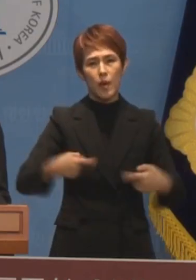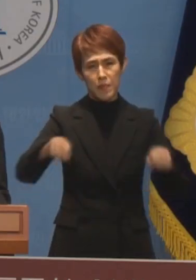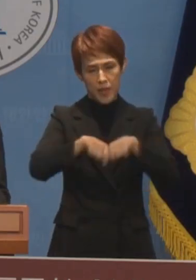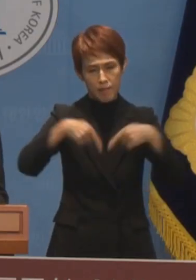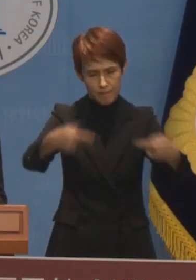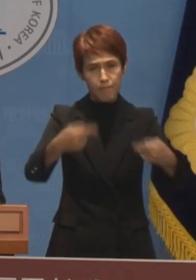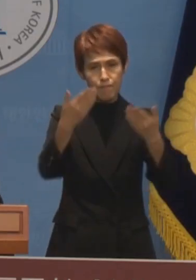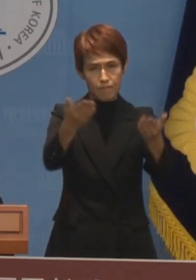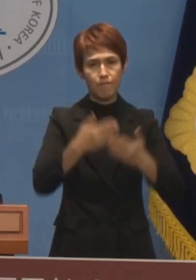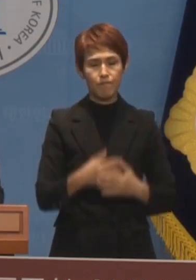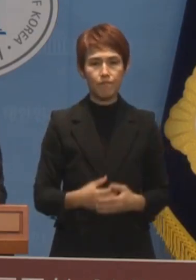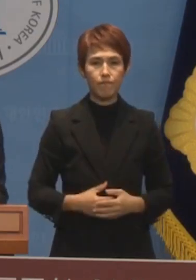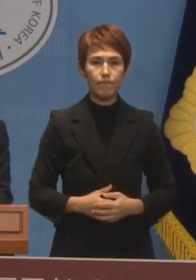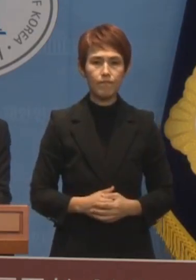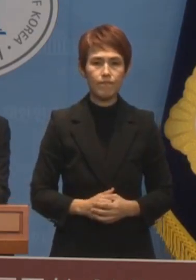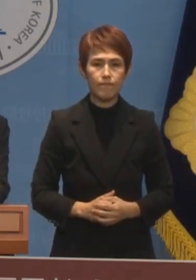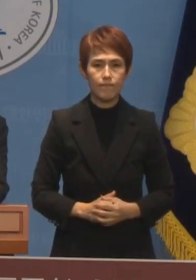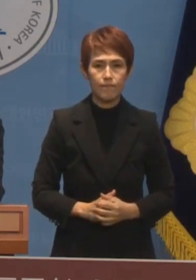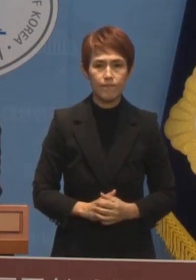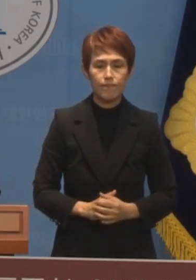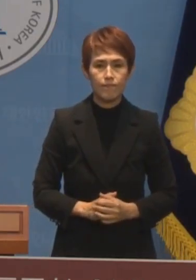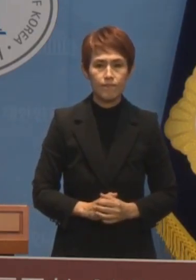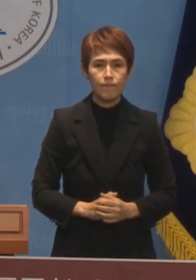함께하겠습니다. 감사합니다.